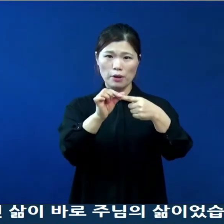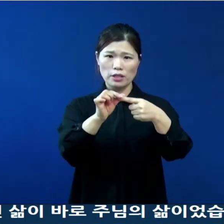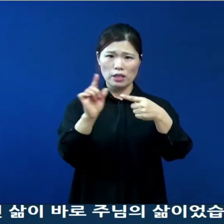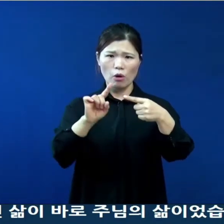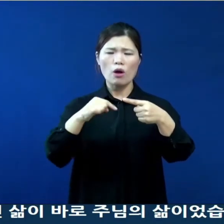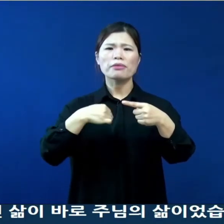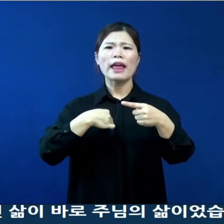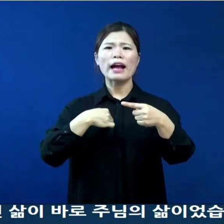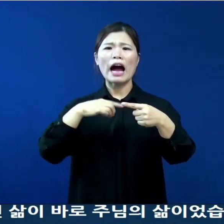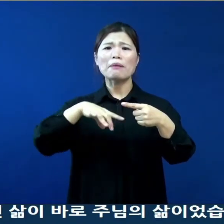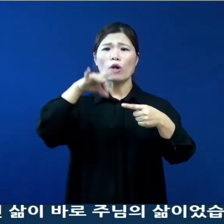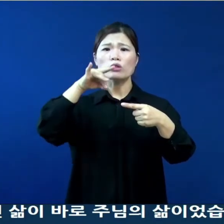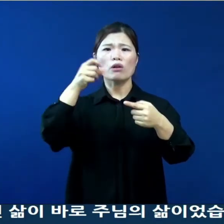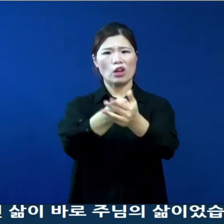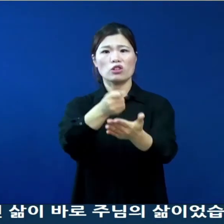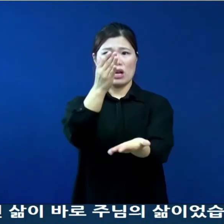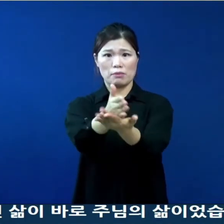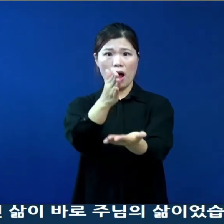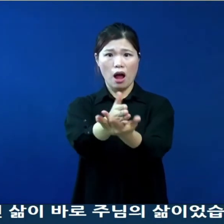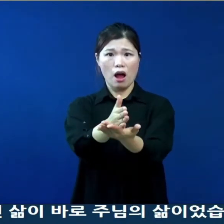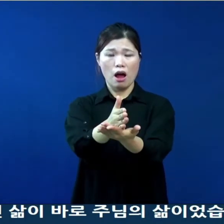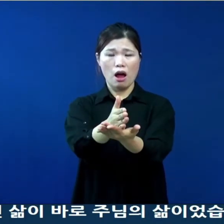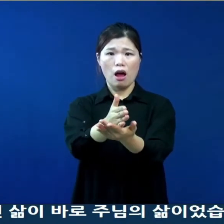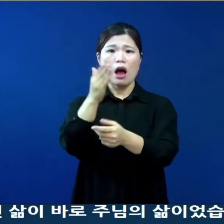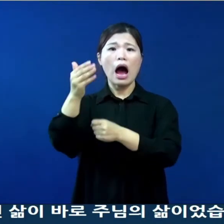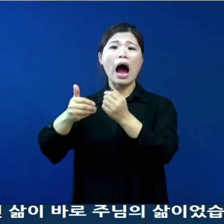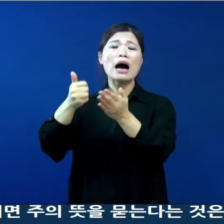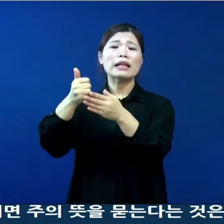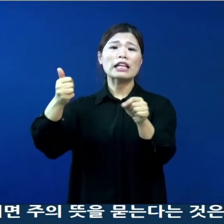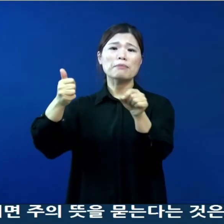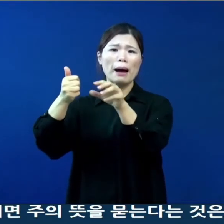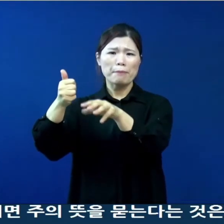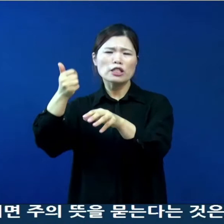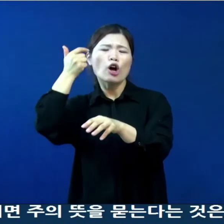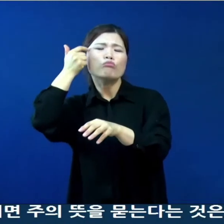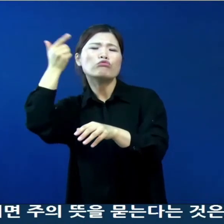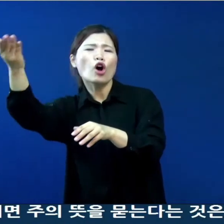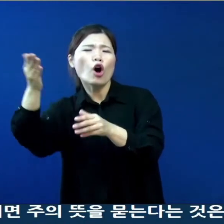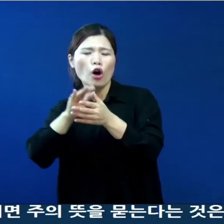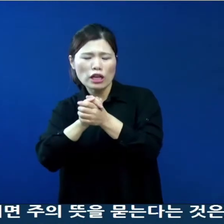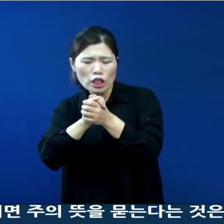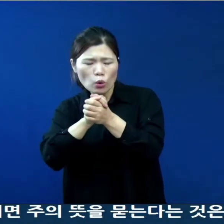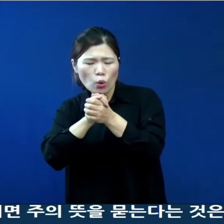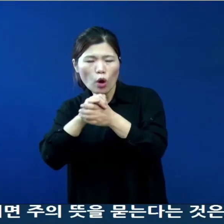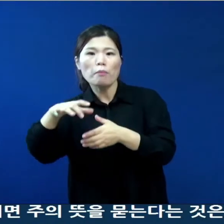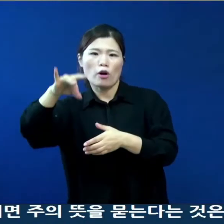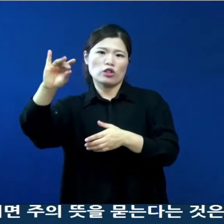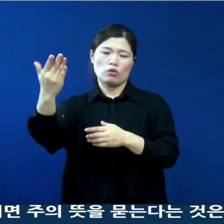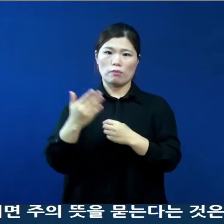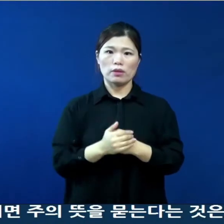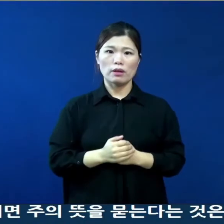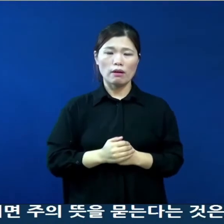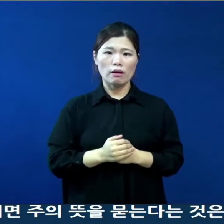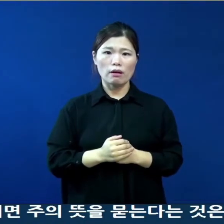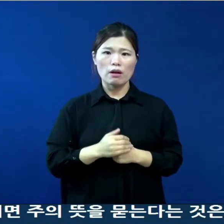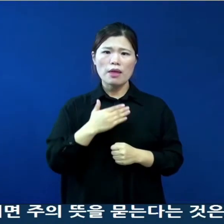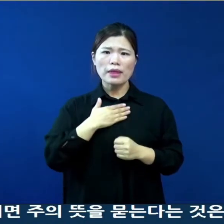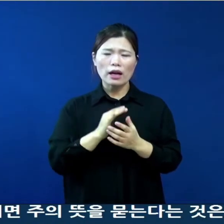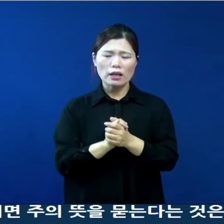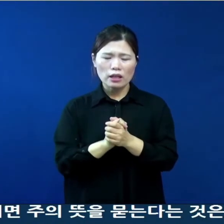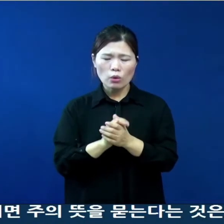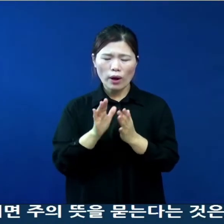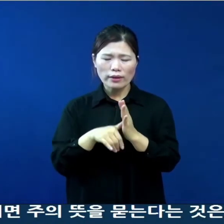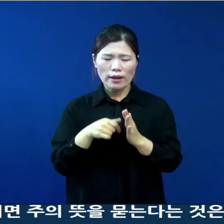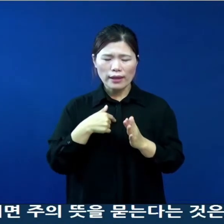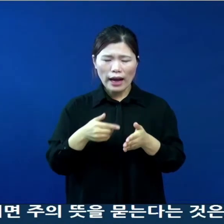내가 먼저 결정하지 않고 하나님 앞에 나가서 묻는 기도를 하는 것입니다. 기도할 때 내가 이미